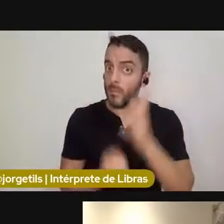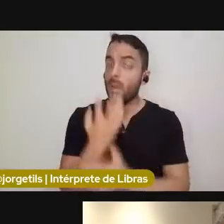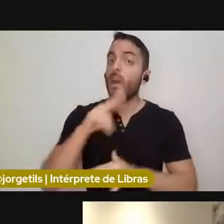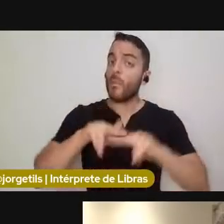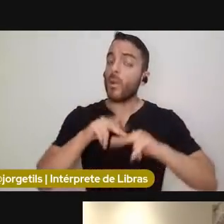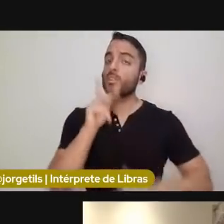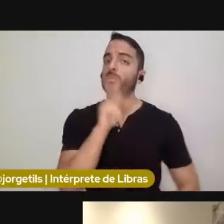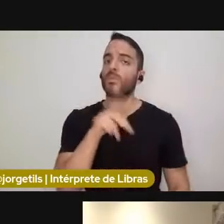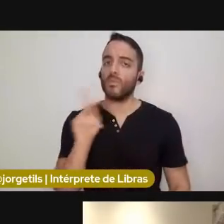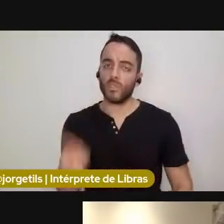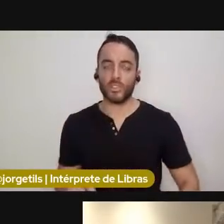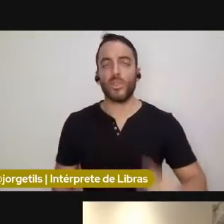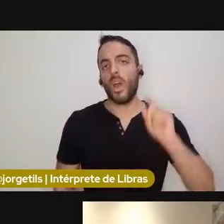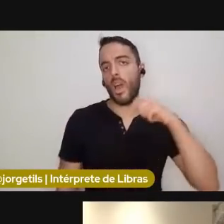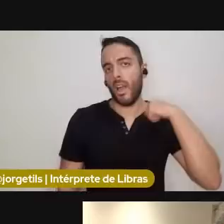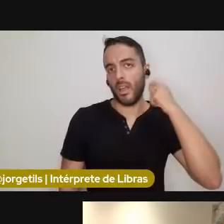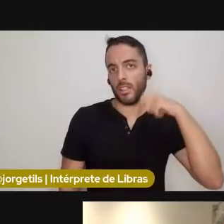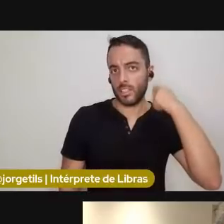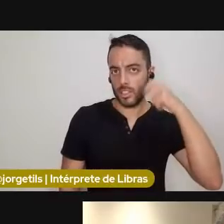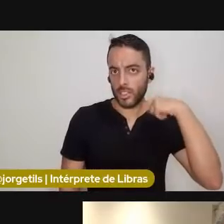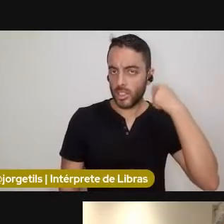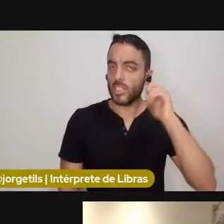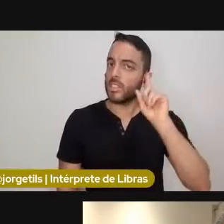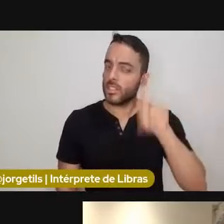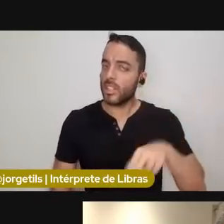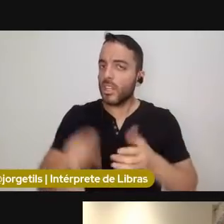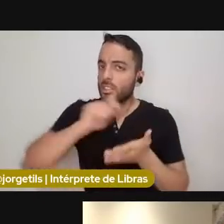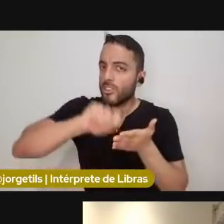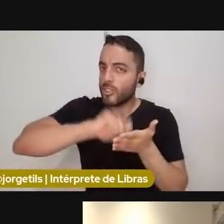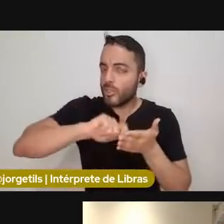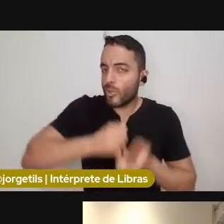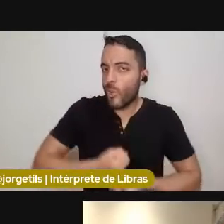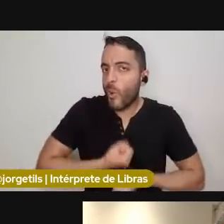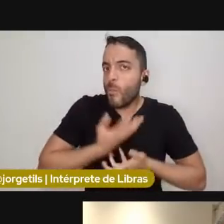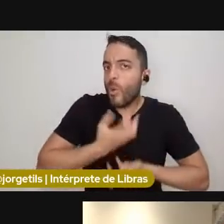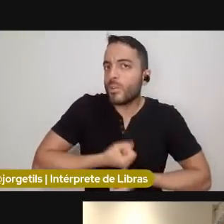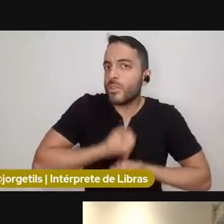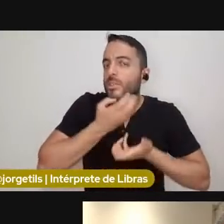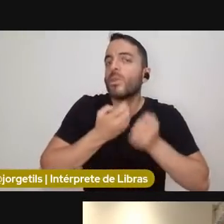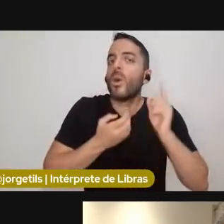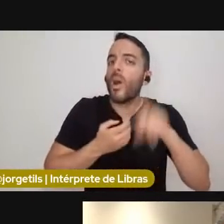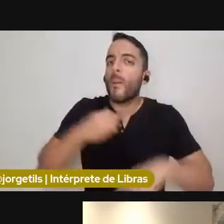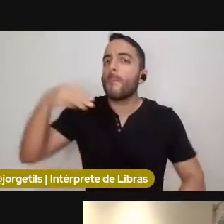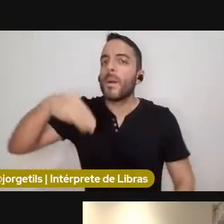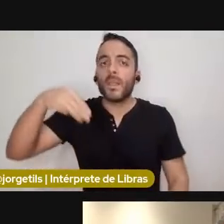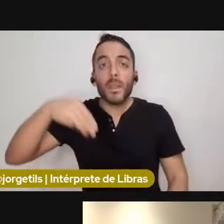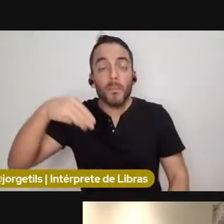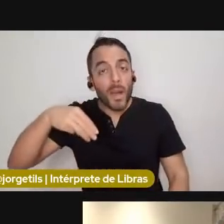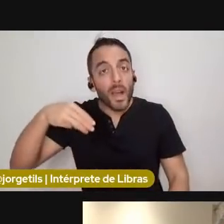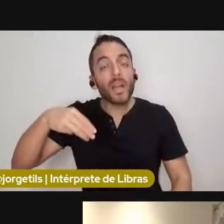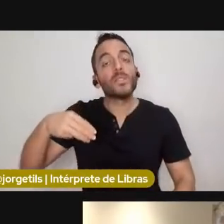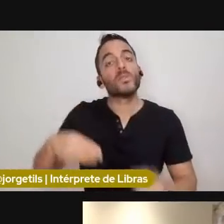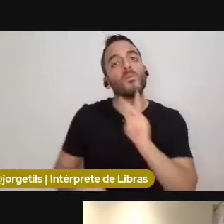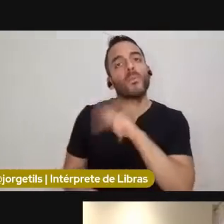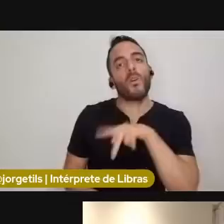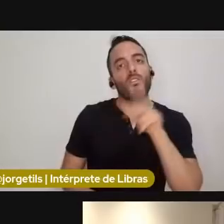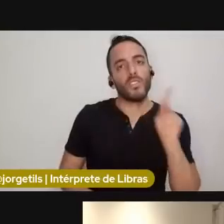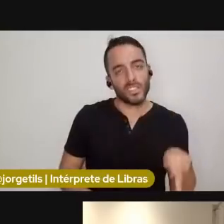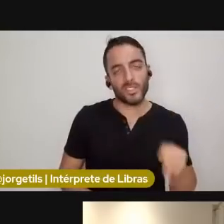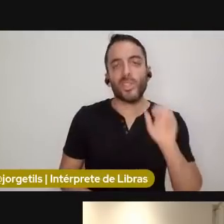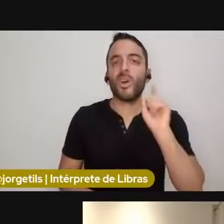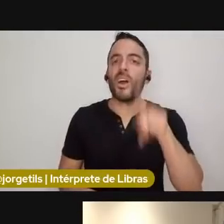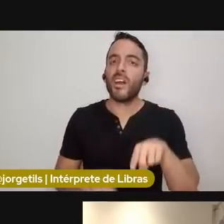de um artista, a partir de um escritor, de um compositor, a partir de um matemático, a partir de um professor. Então, eu queria só